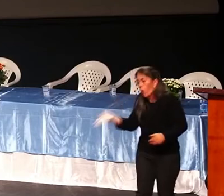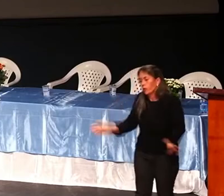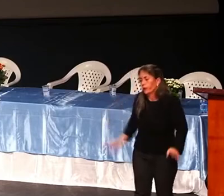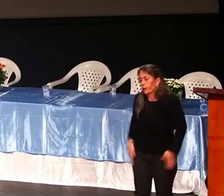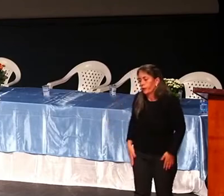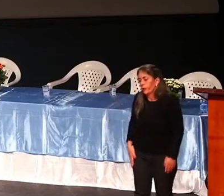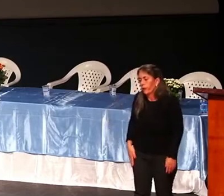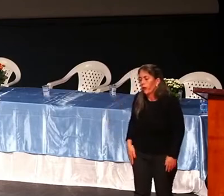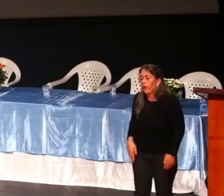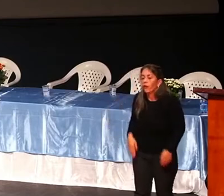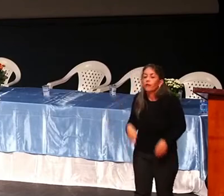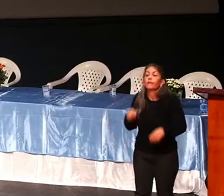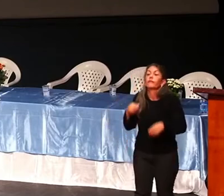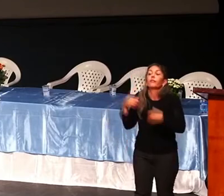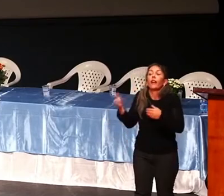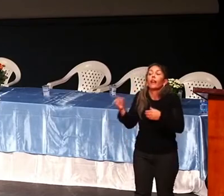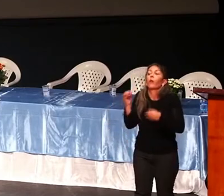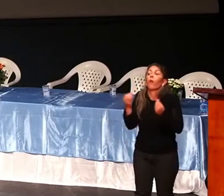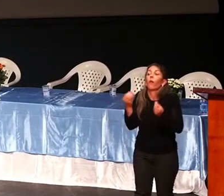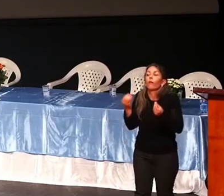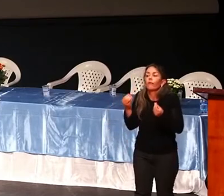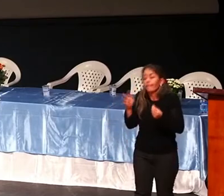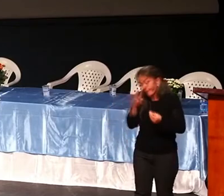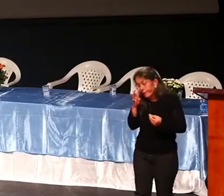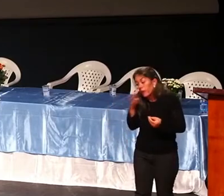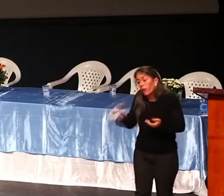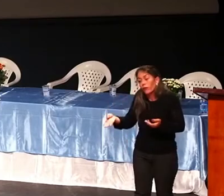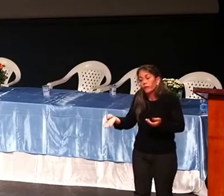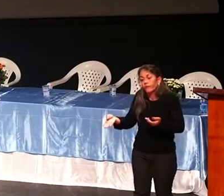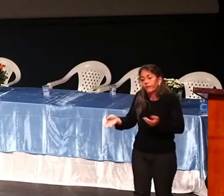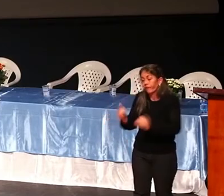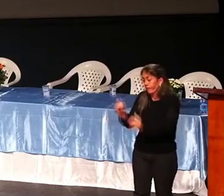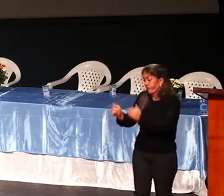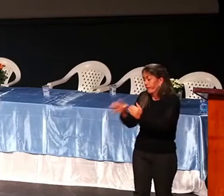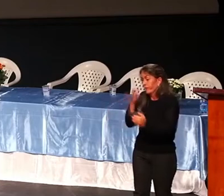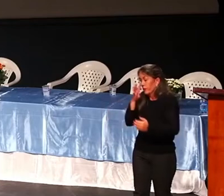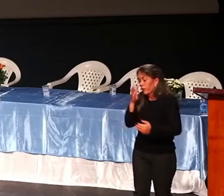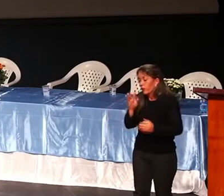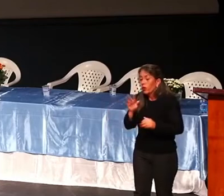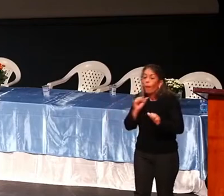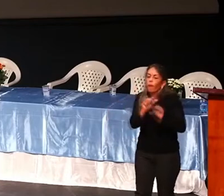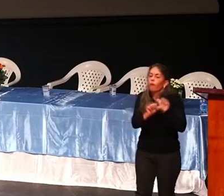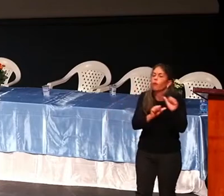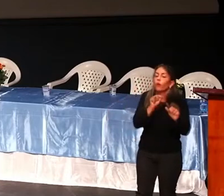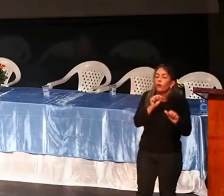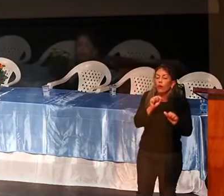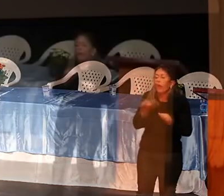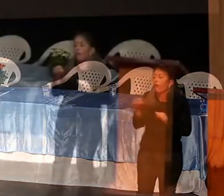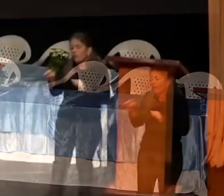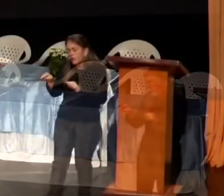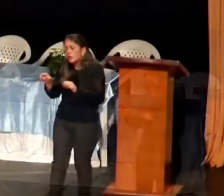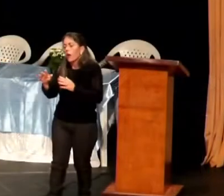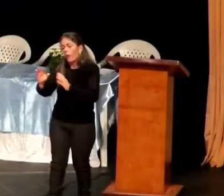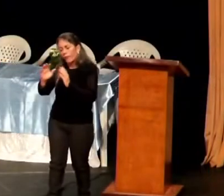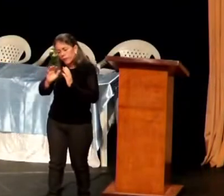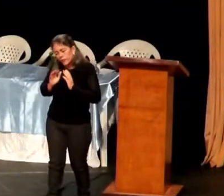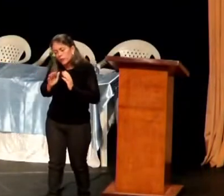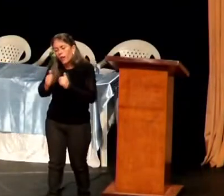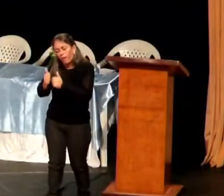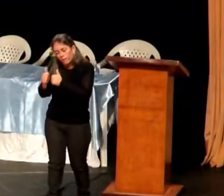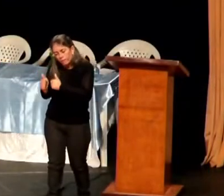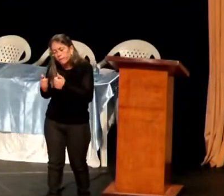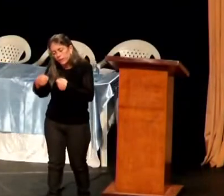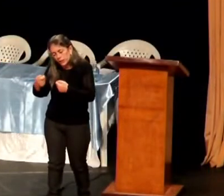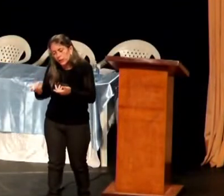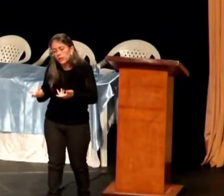Então a palavra tem poder. Como que eu posso melhorar essa fala? Seja mais obediente. Seja mais obediente. Vai ficar obediente na